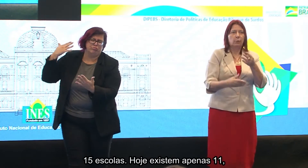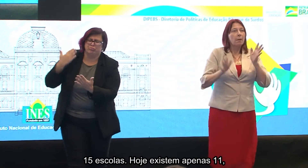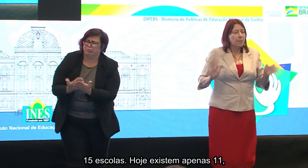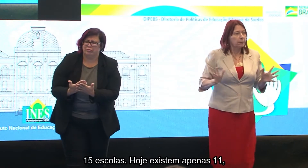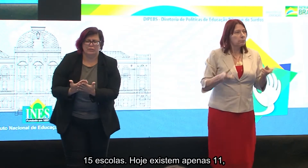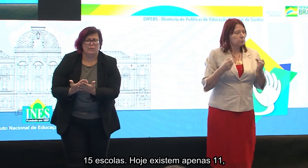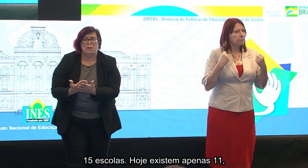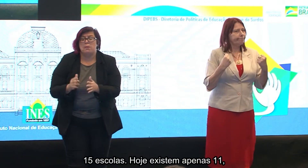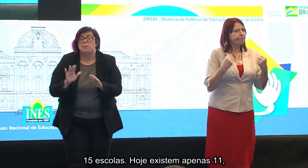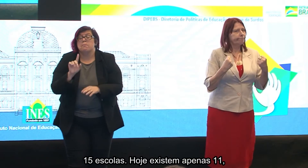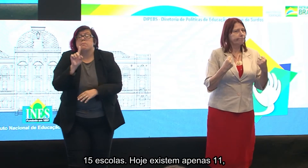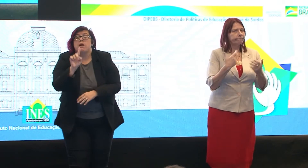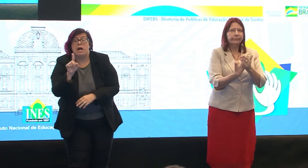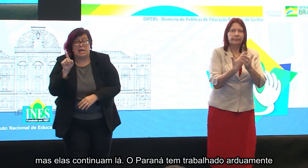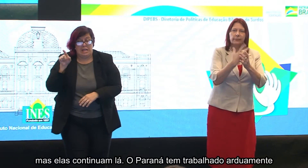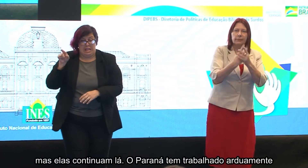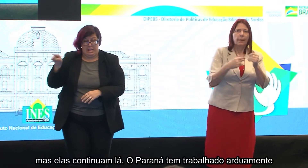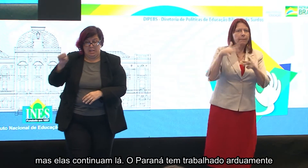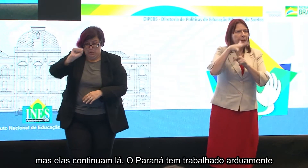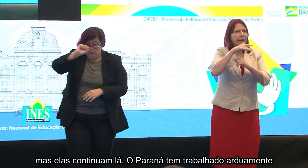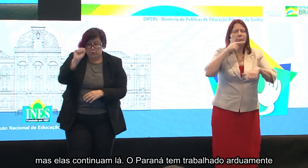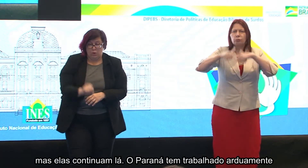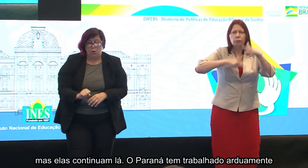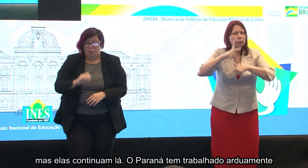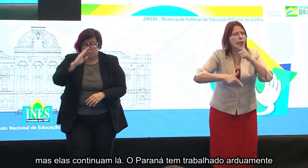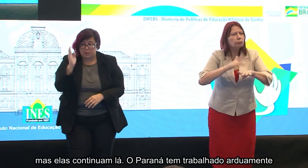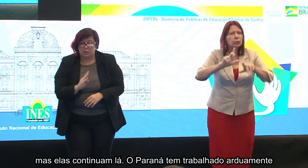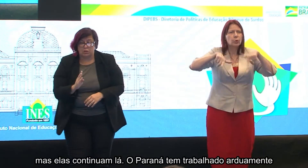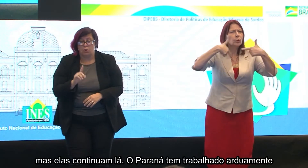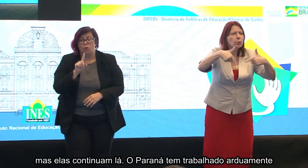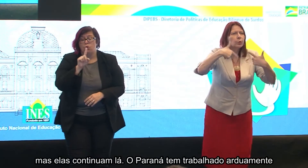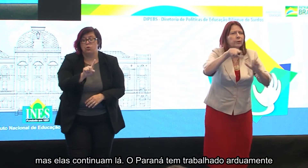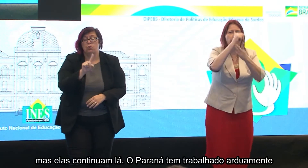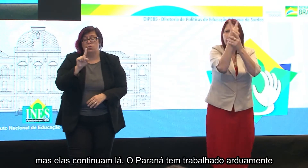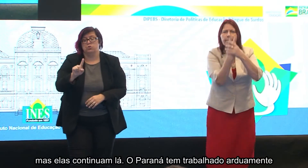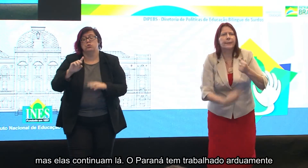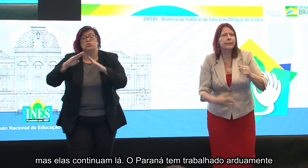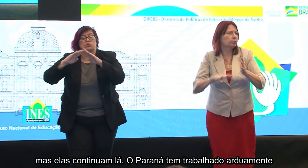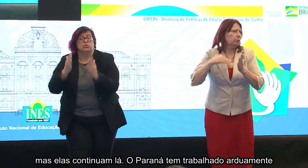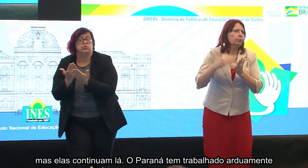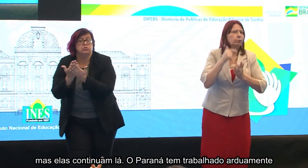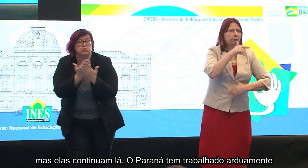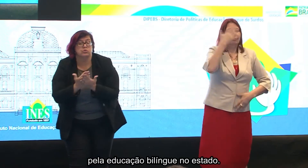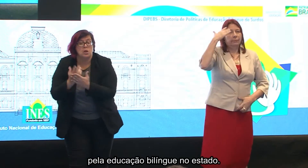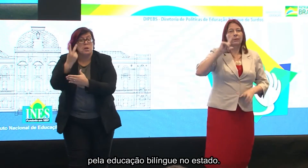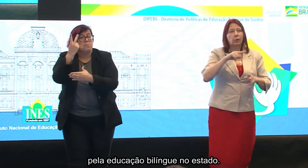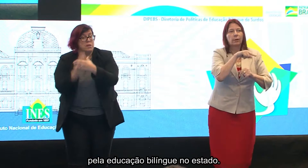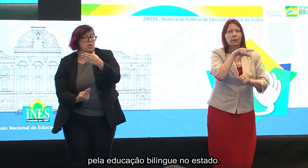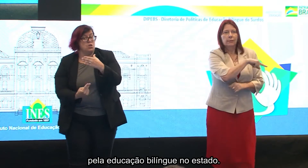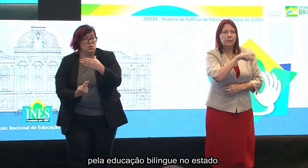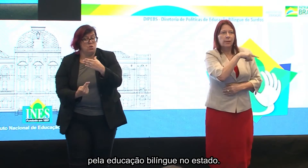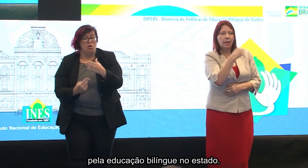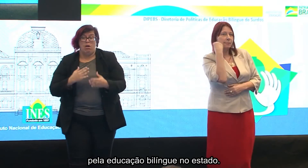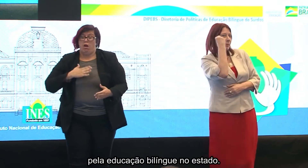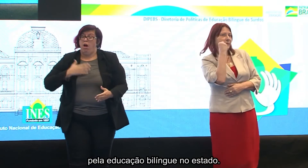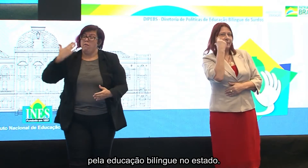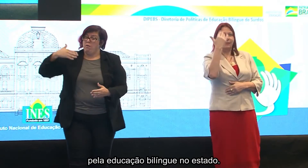existem apenas 11, mas elas continuam lá. E o Paraná tem trabalhado arduamente pela educação bilíngue no